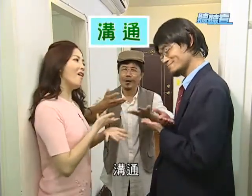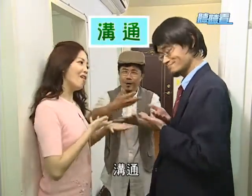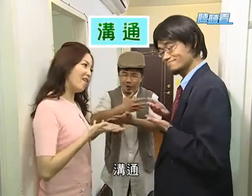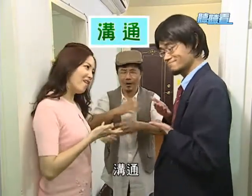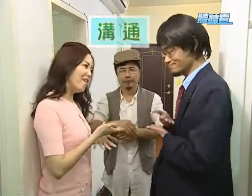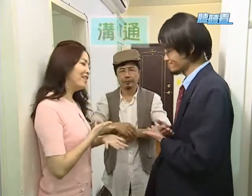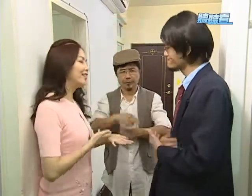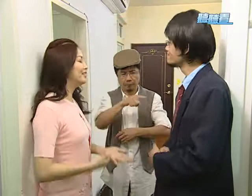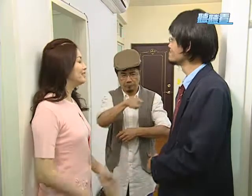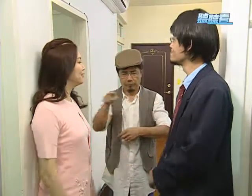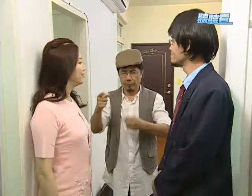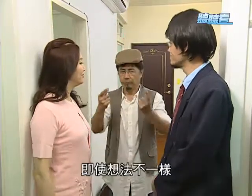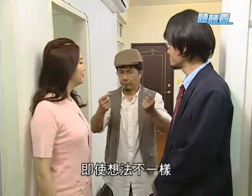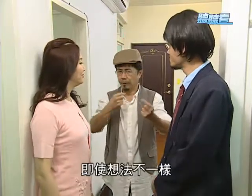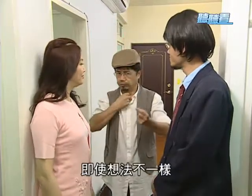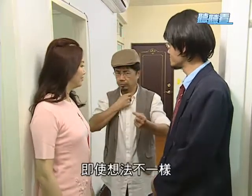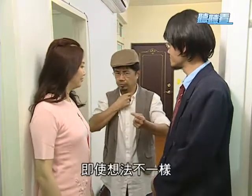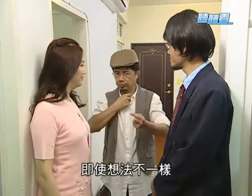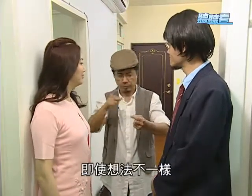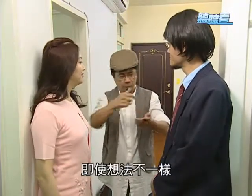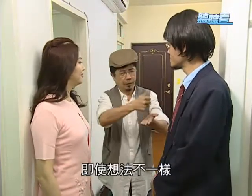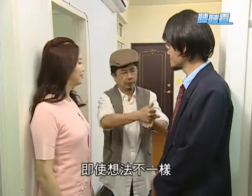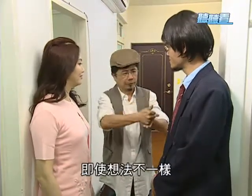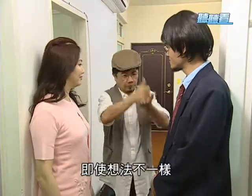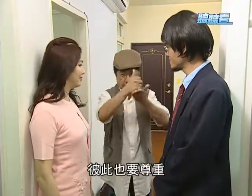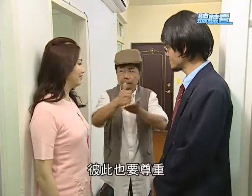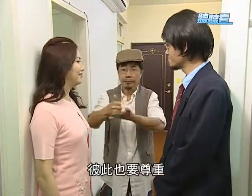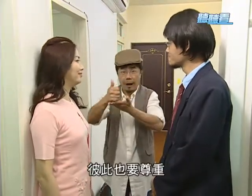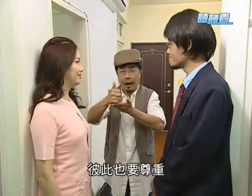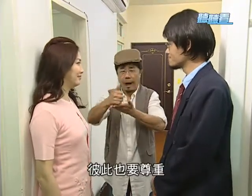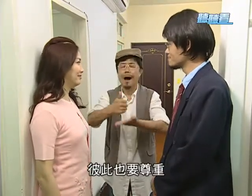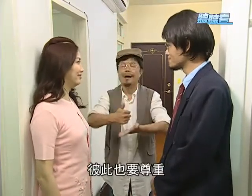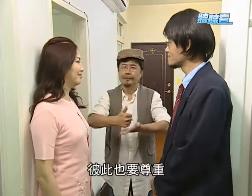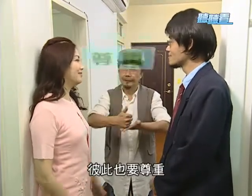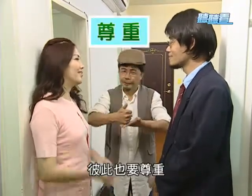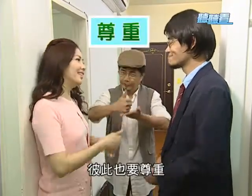沟通，即使想法不一样啊，彼此也要尊重啊，